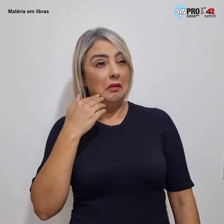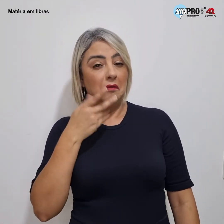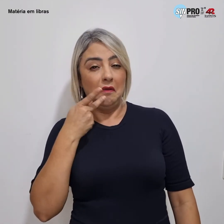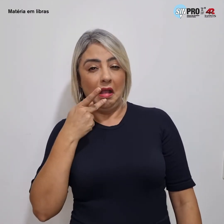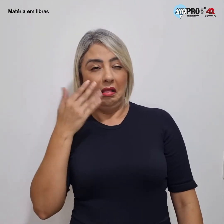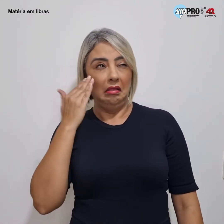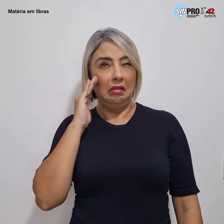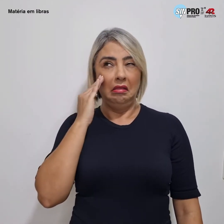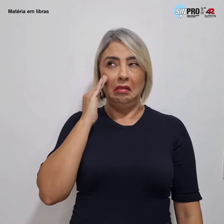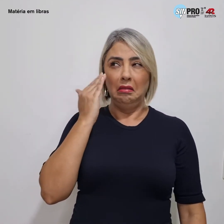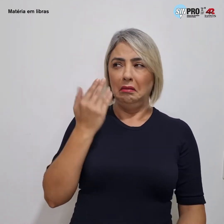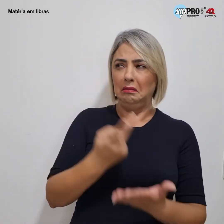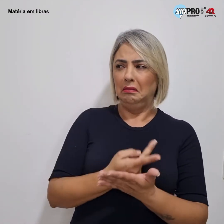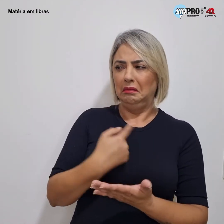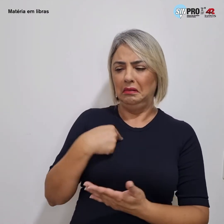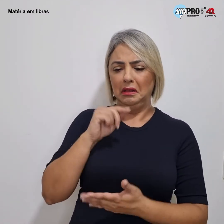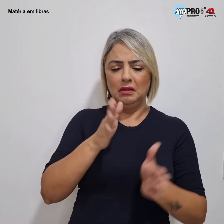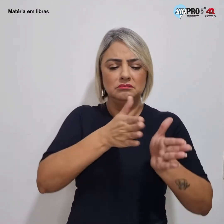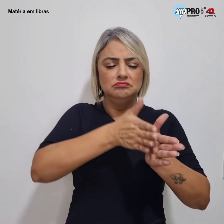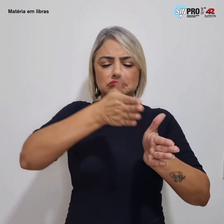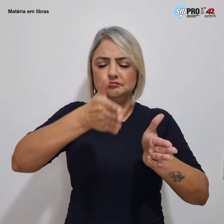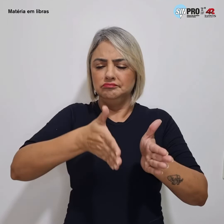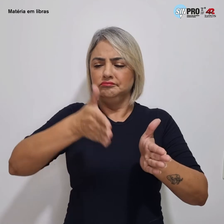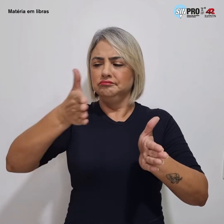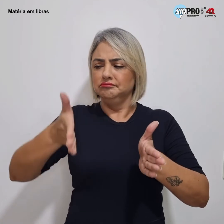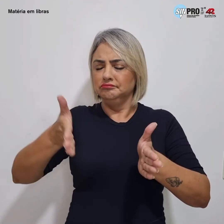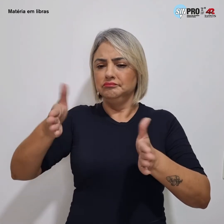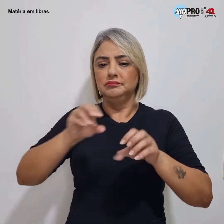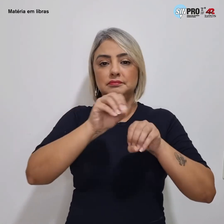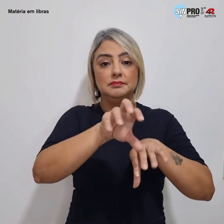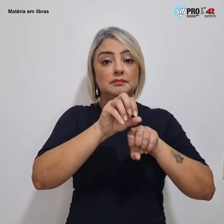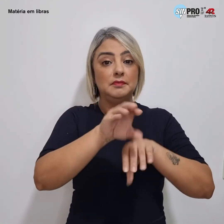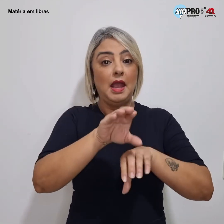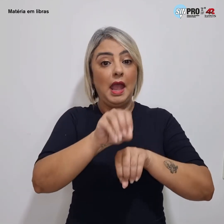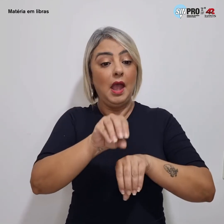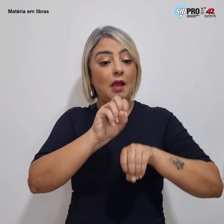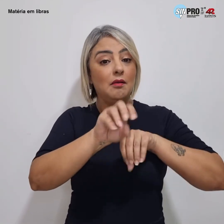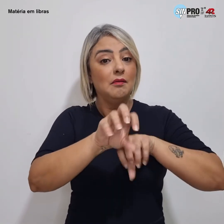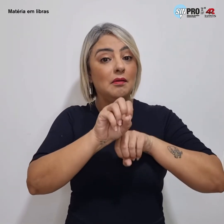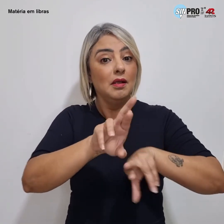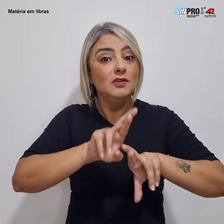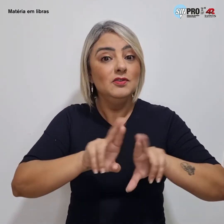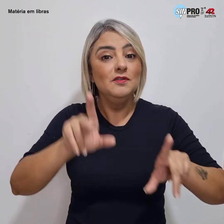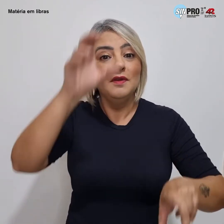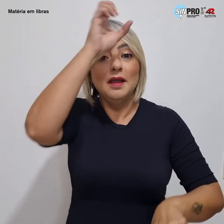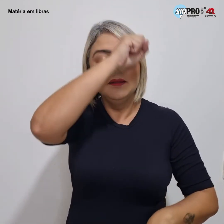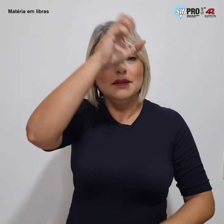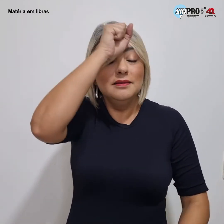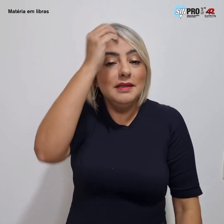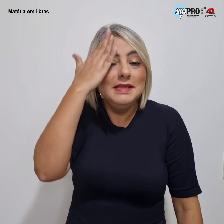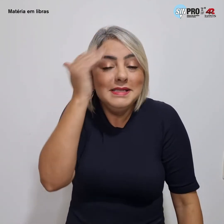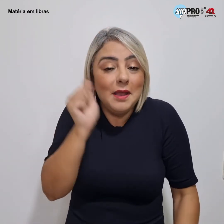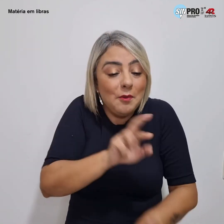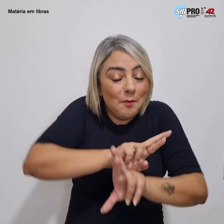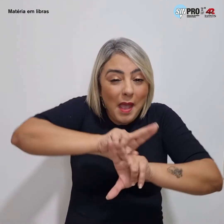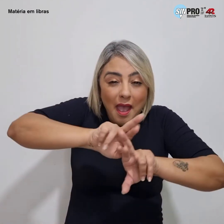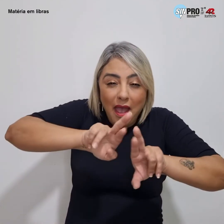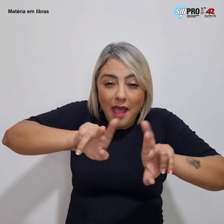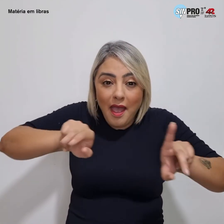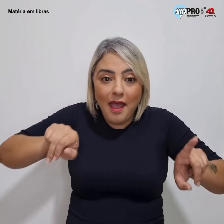não compreender que cada fase da educação é um momento diferente de aprendizados e saberes